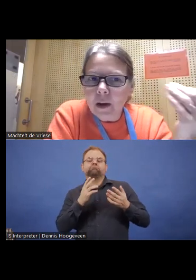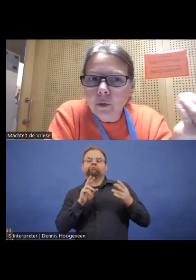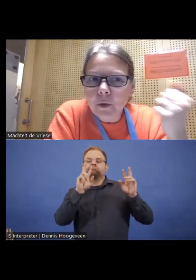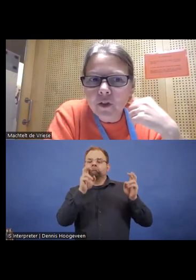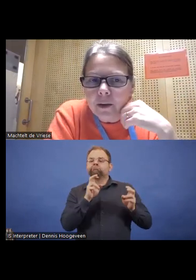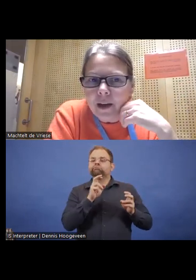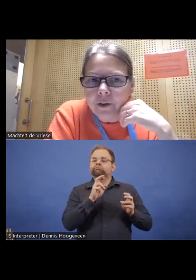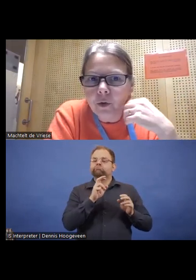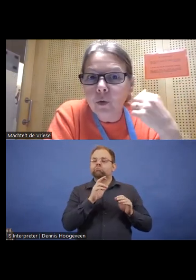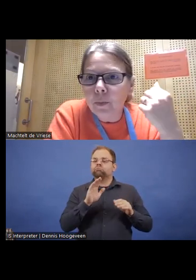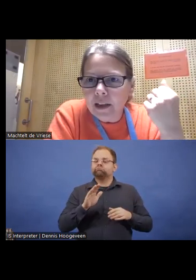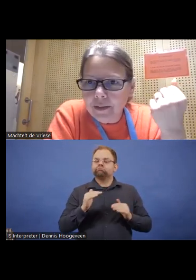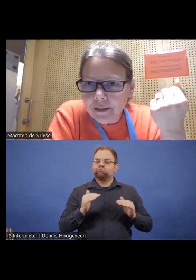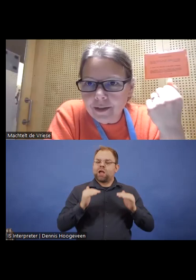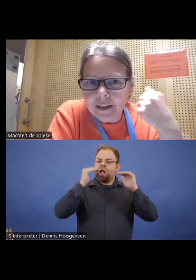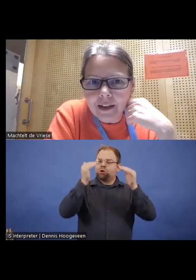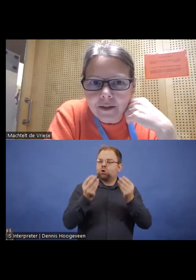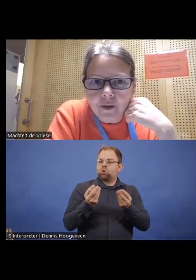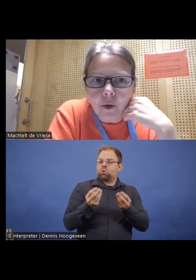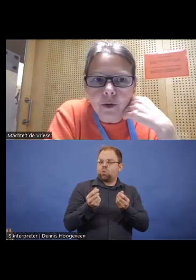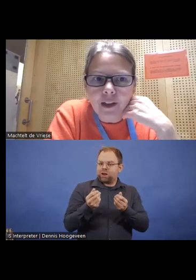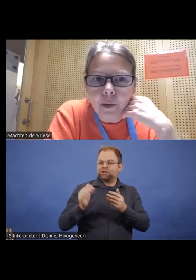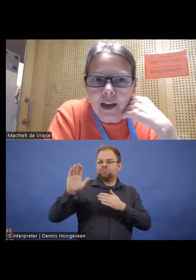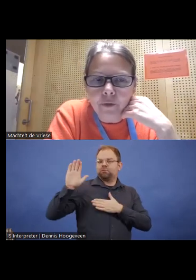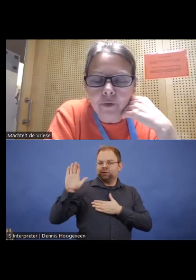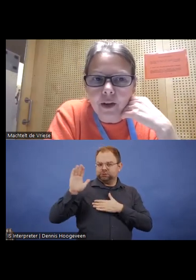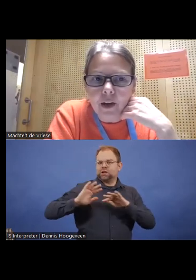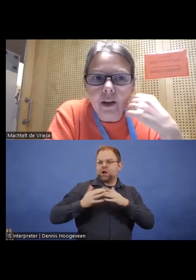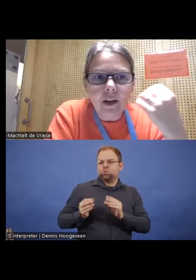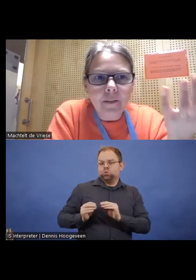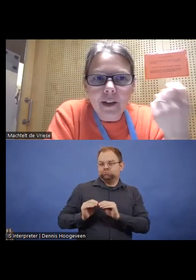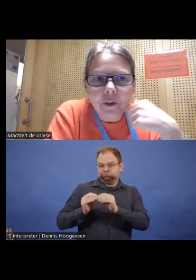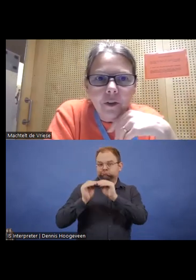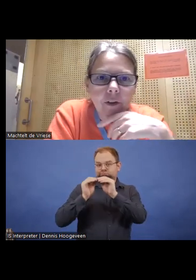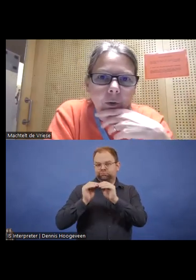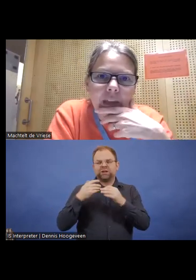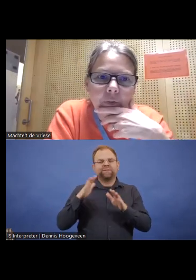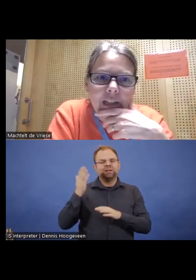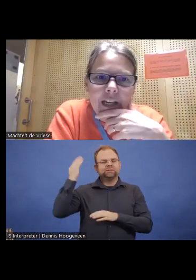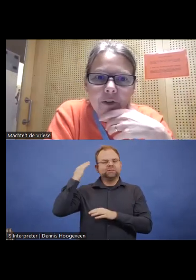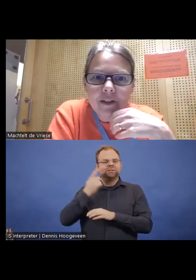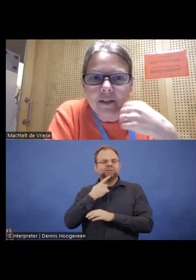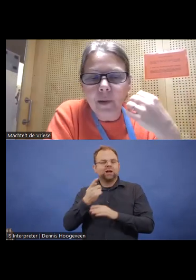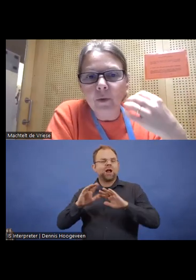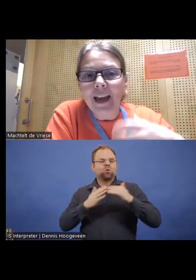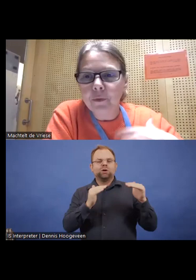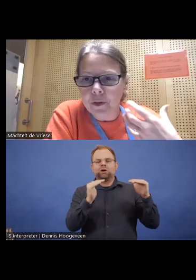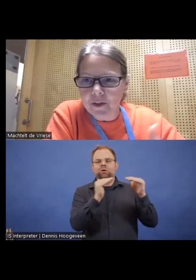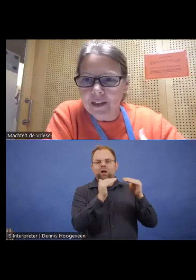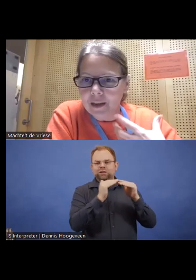hablar sobre sobre los plegados conjuntos y también donde podemos hablar sobre